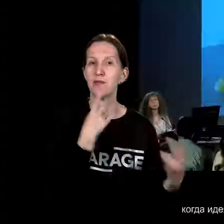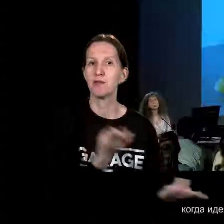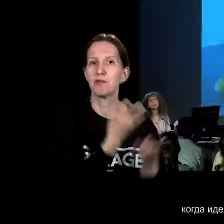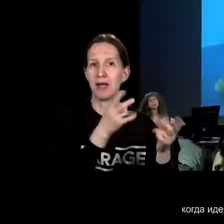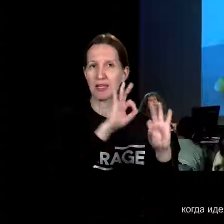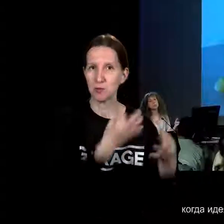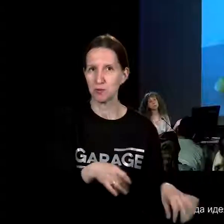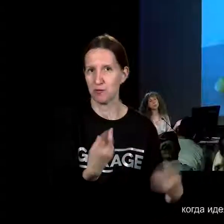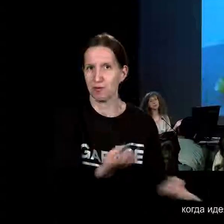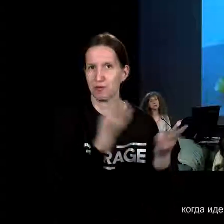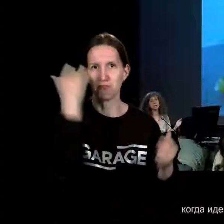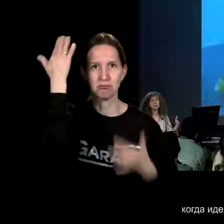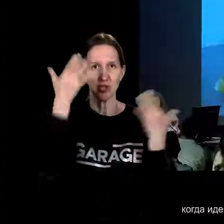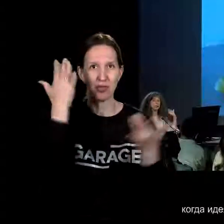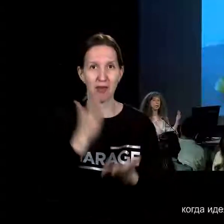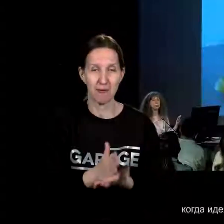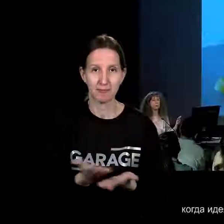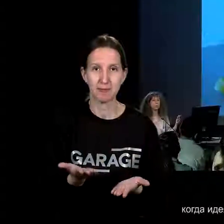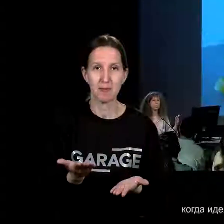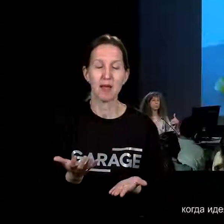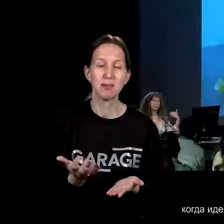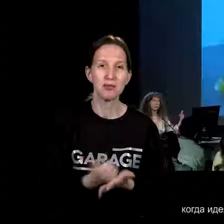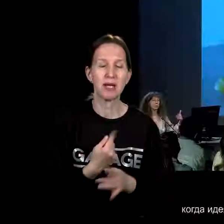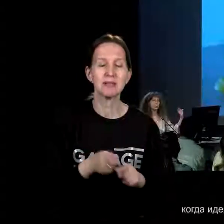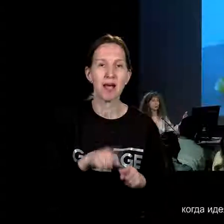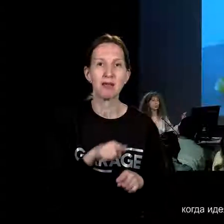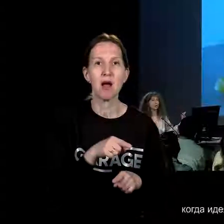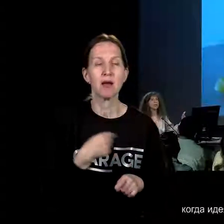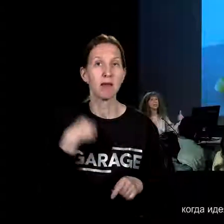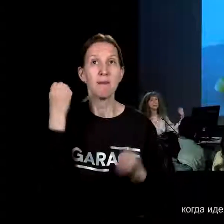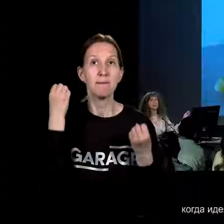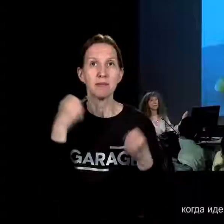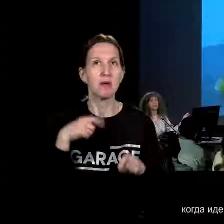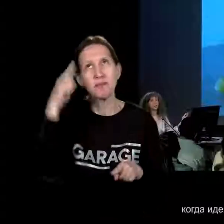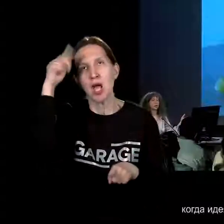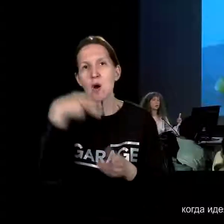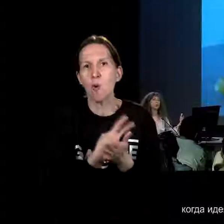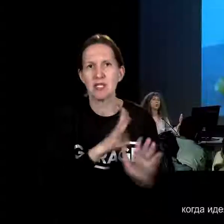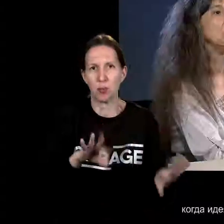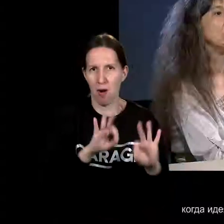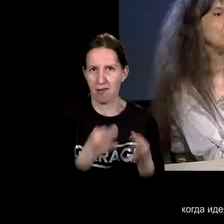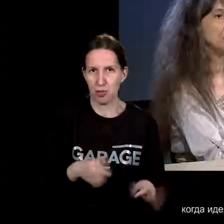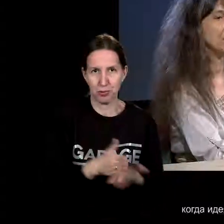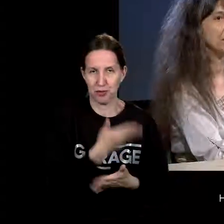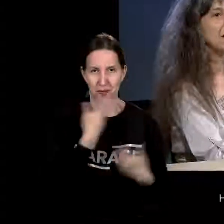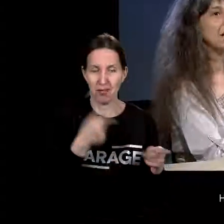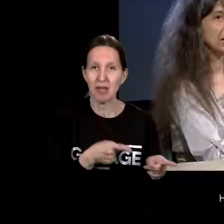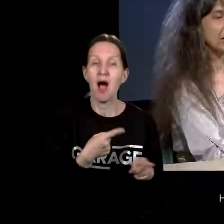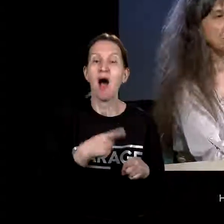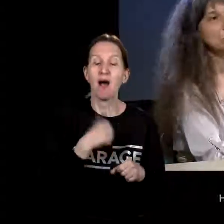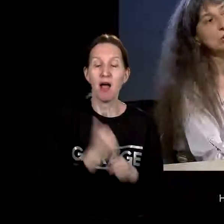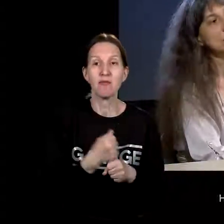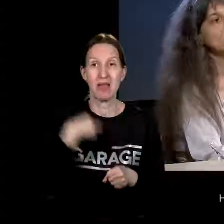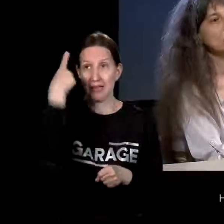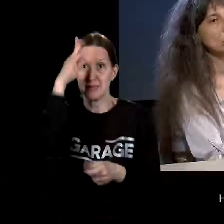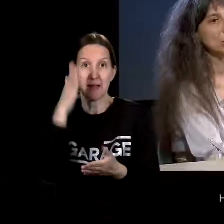идея, которая работает сама по себе, да, вот это не концептуальное искусство, я придумываю идею, эта идея самодостаточна, можно ее не осуществлять. Нет,